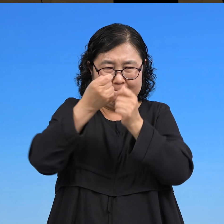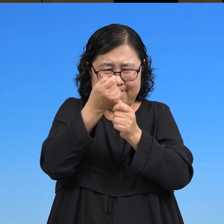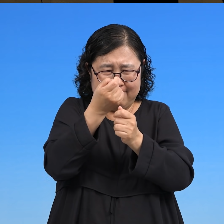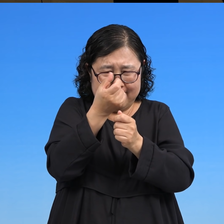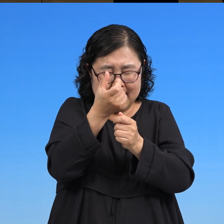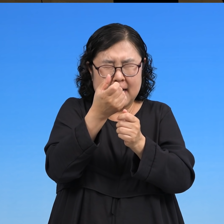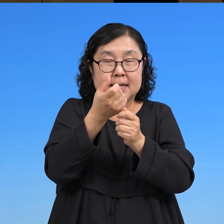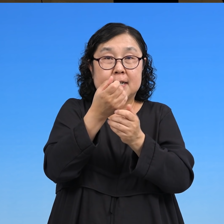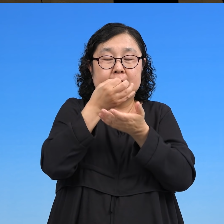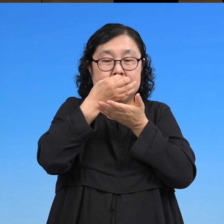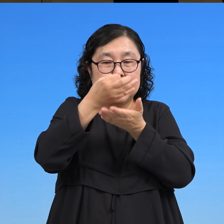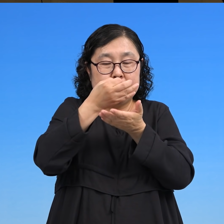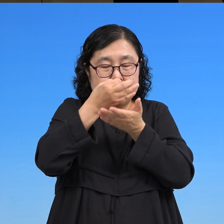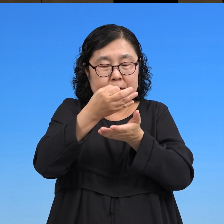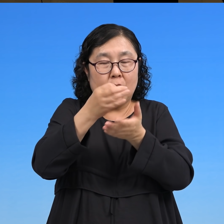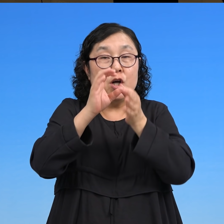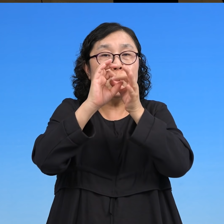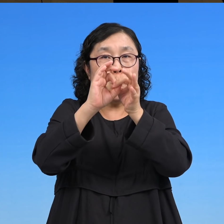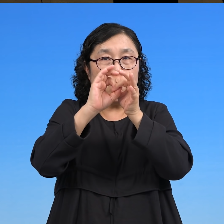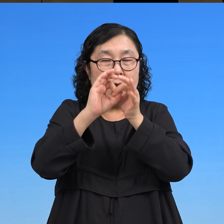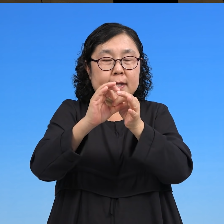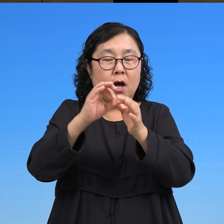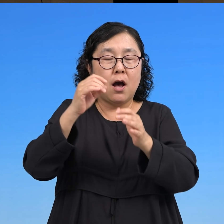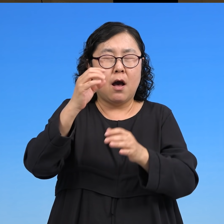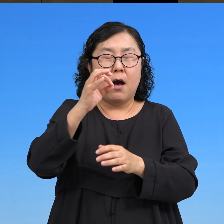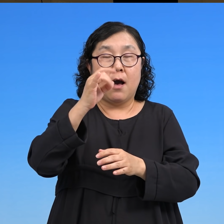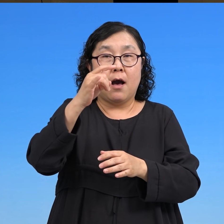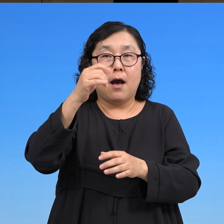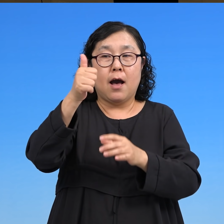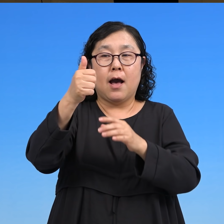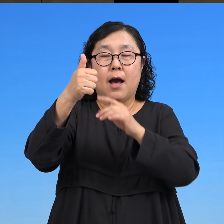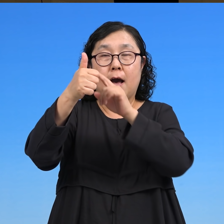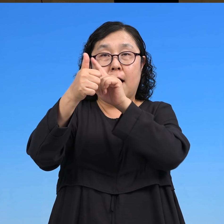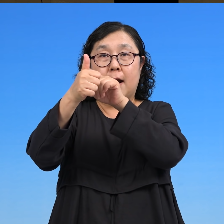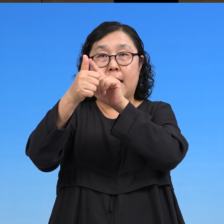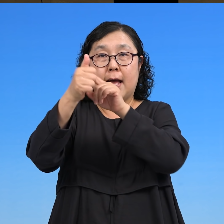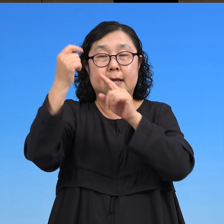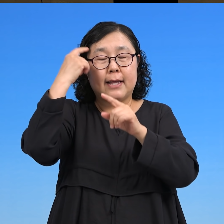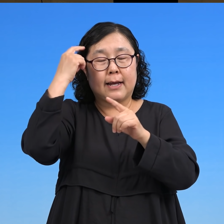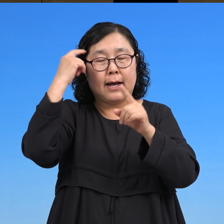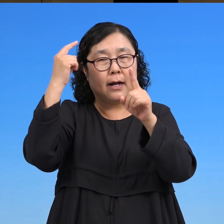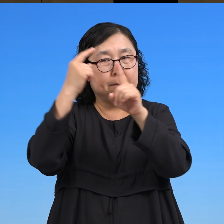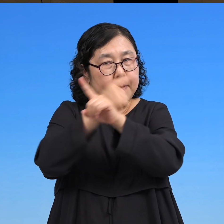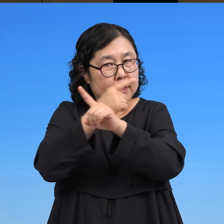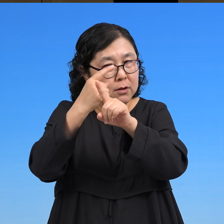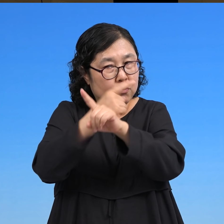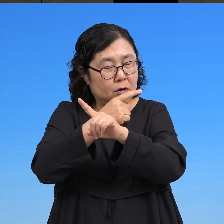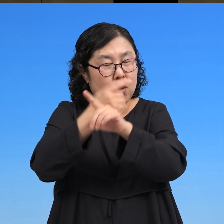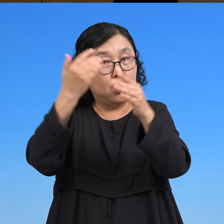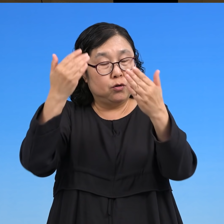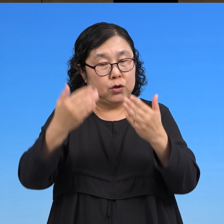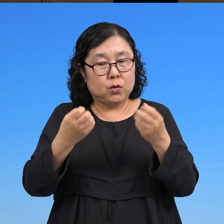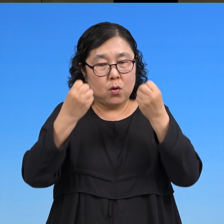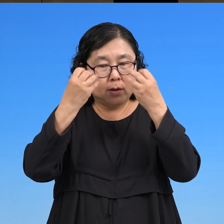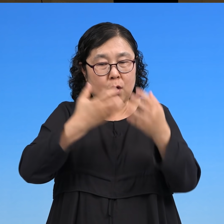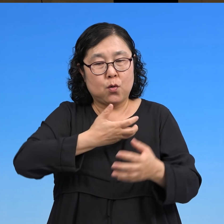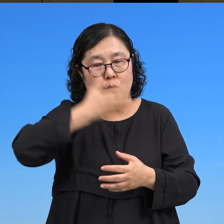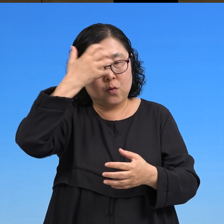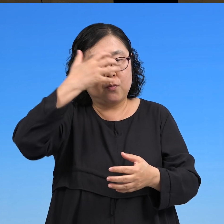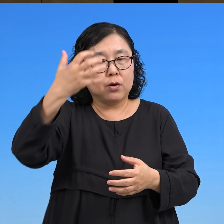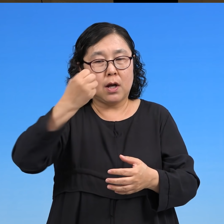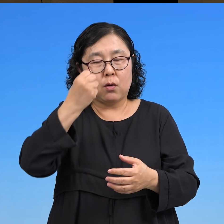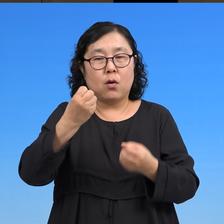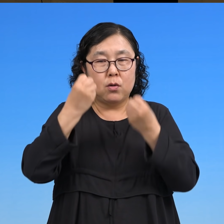음성을 통해 엘리야의 생각을 교정해 주시는 하나님. 엘리야에게 그 생각을 교정해 주셔 새로운 꿈을